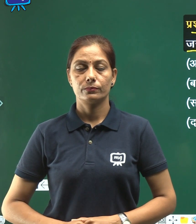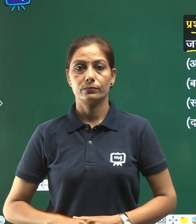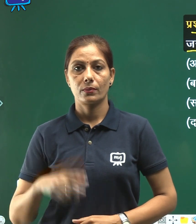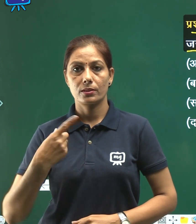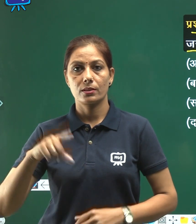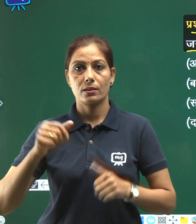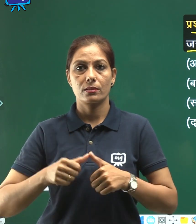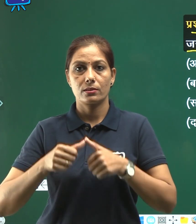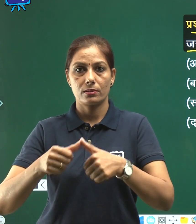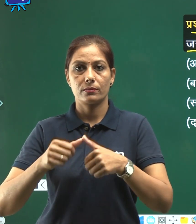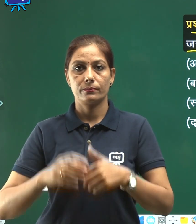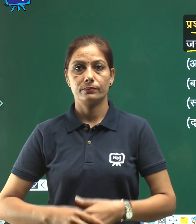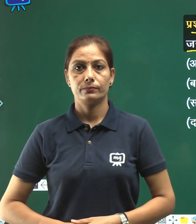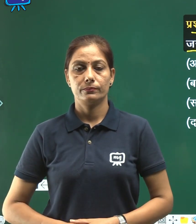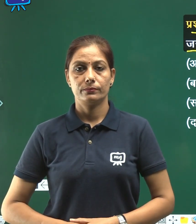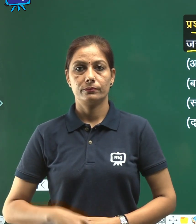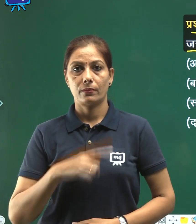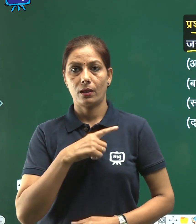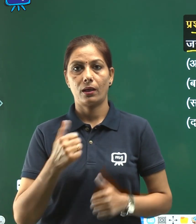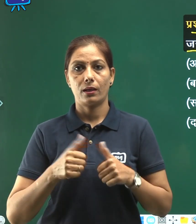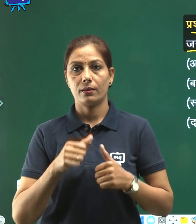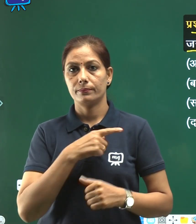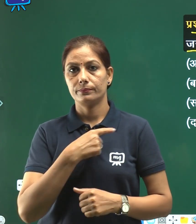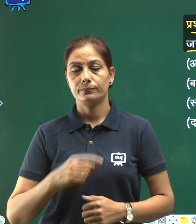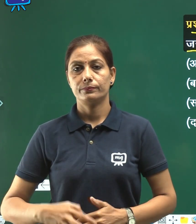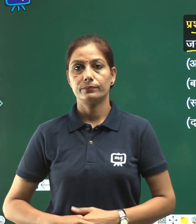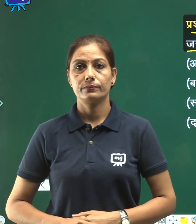सही उत्तर है ए।